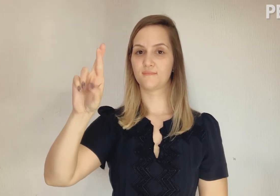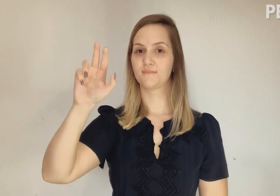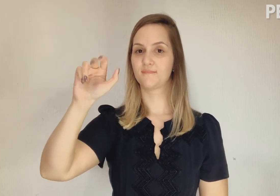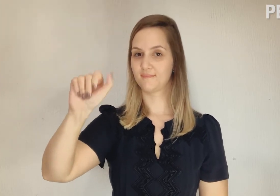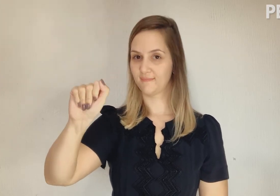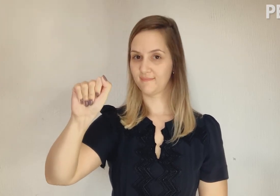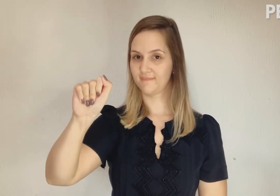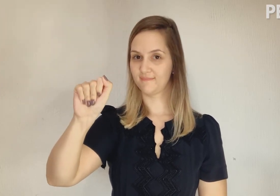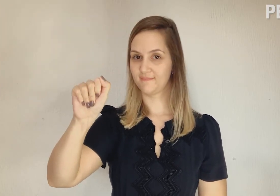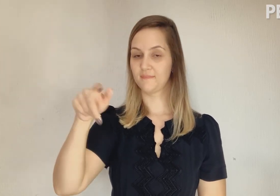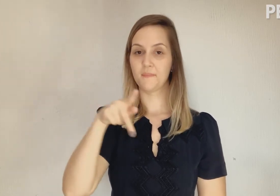PROFESSORA.